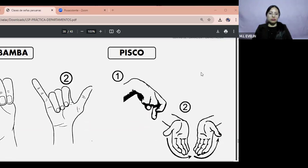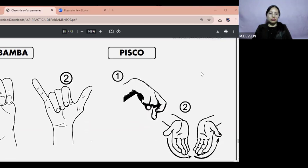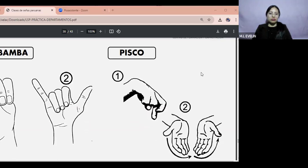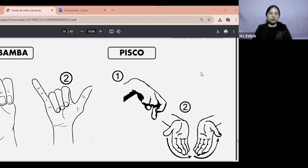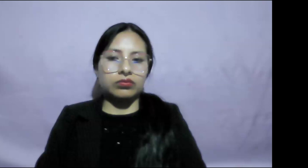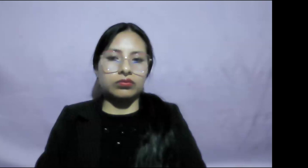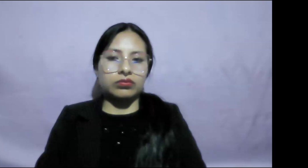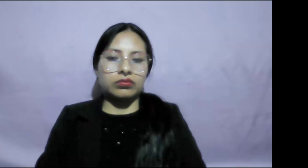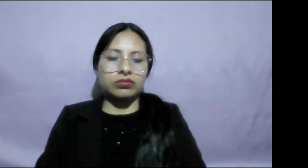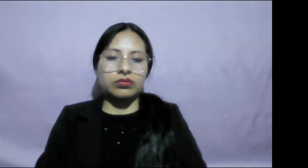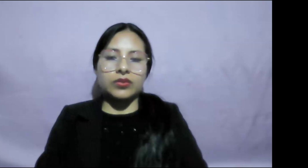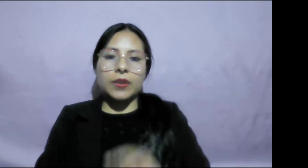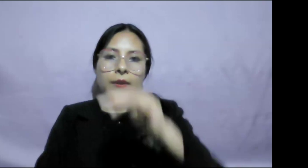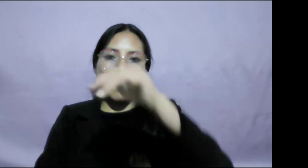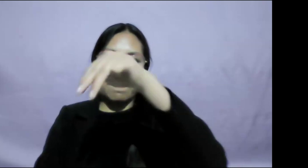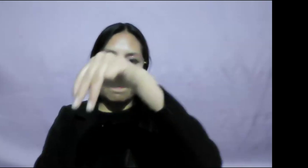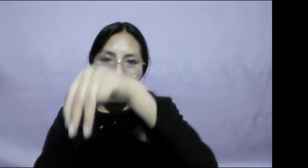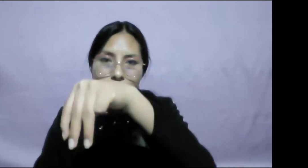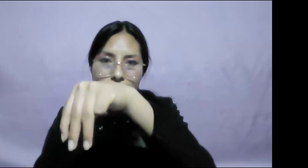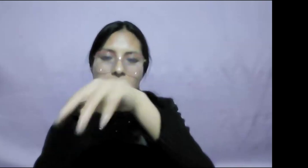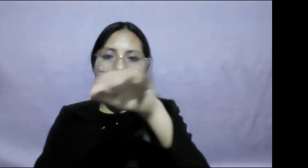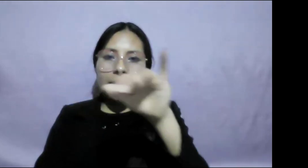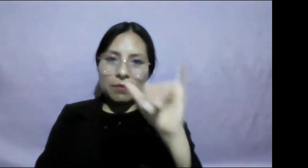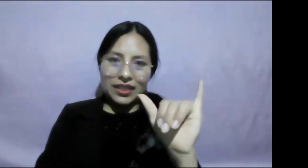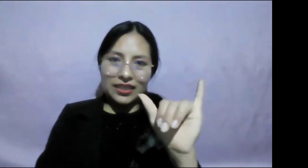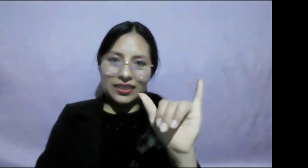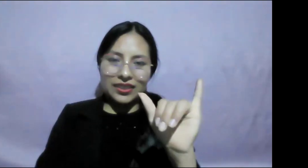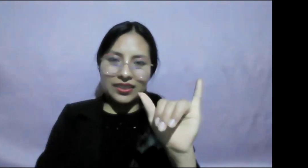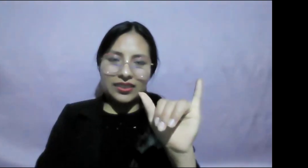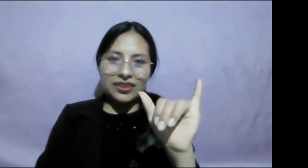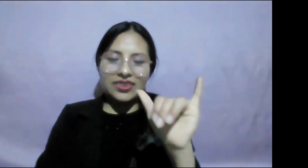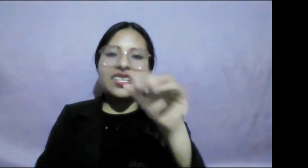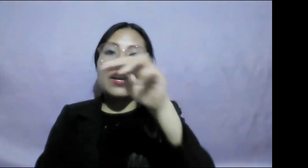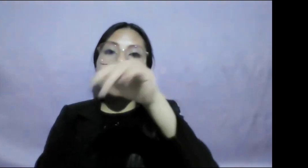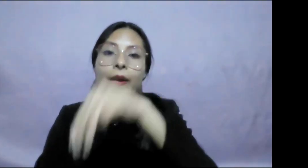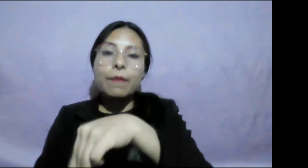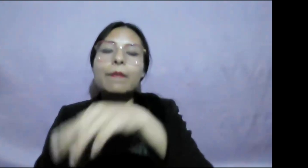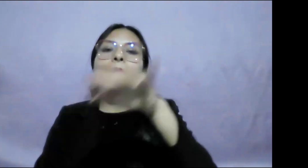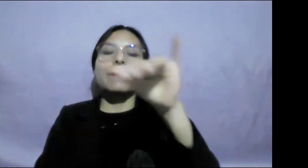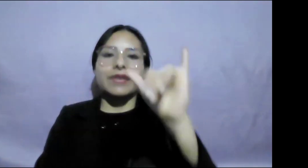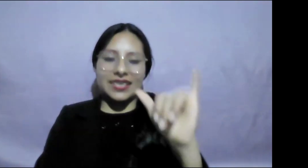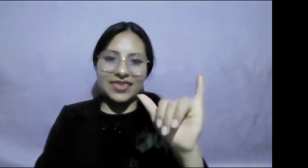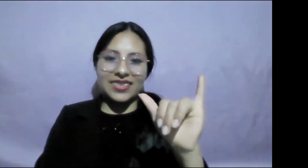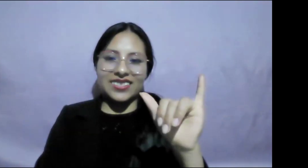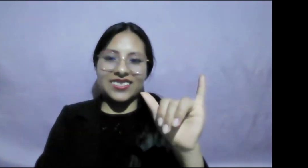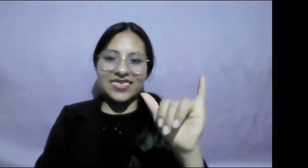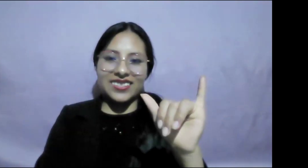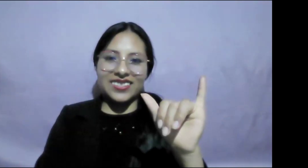moyobamba muy bien la m y la y o y